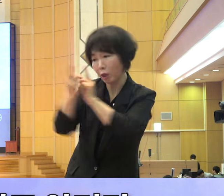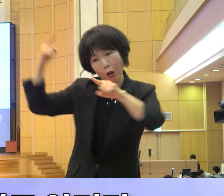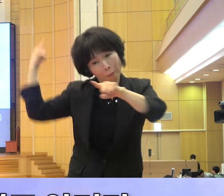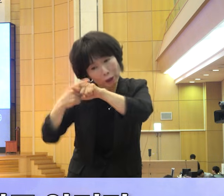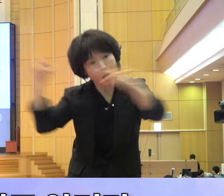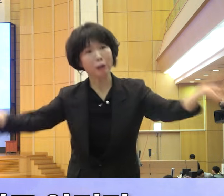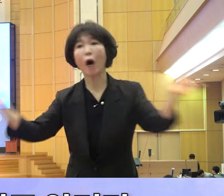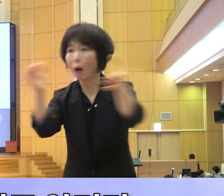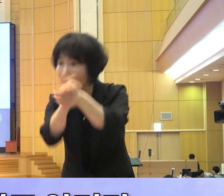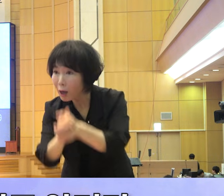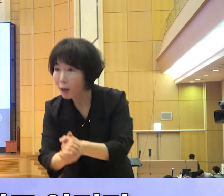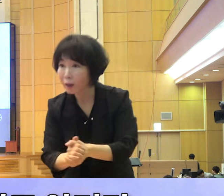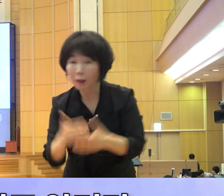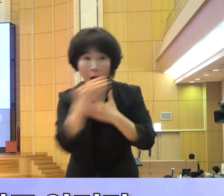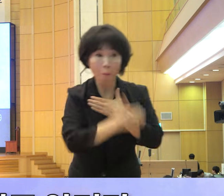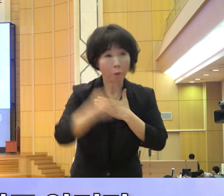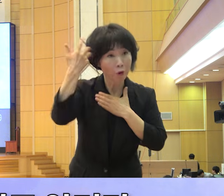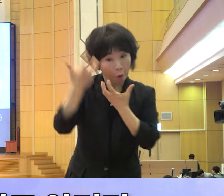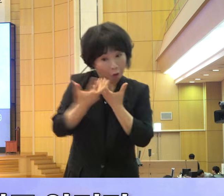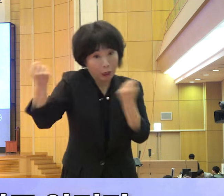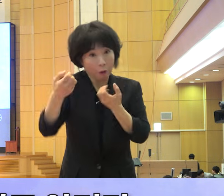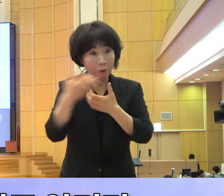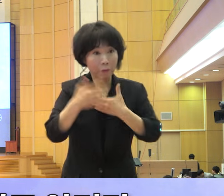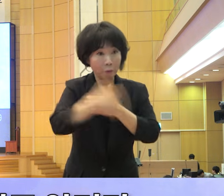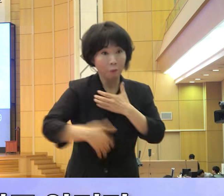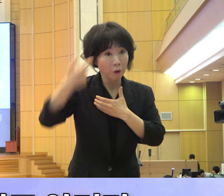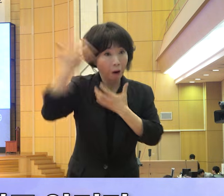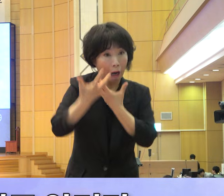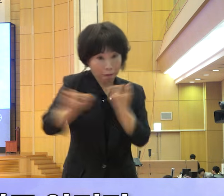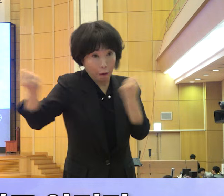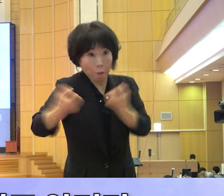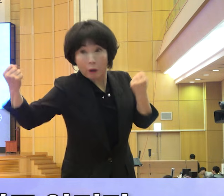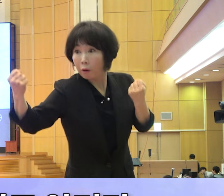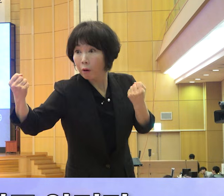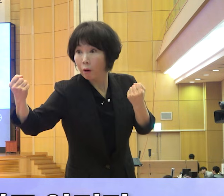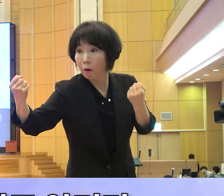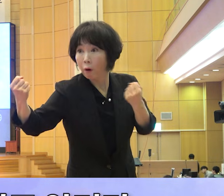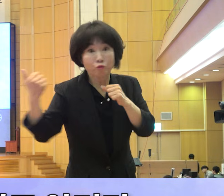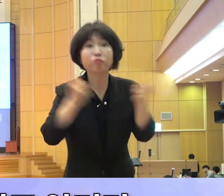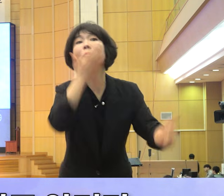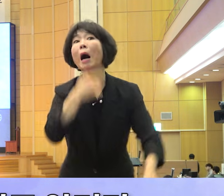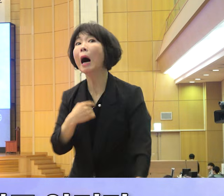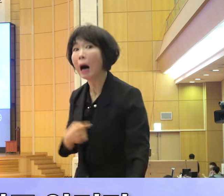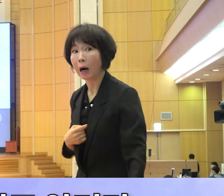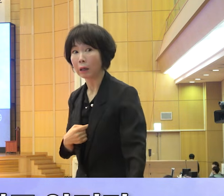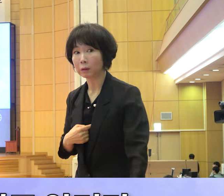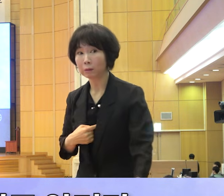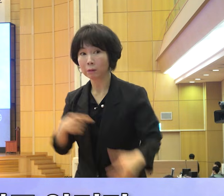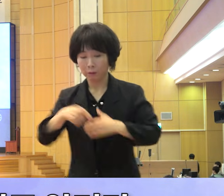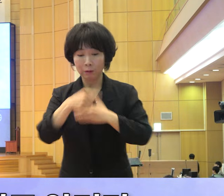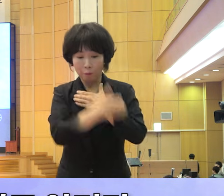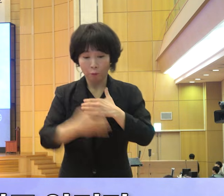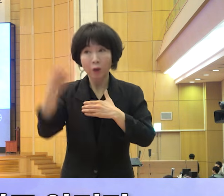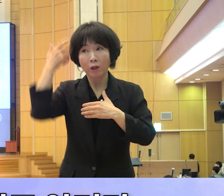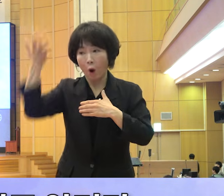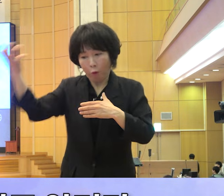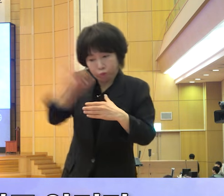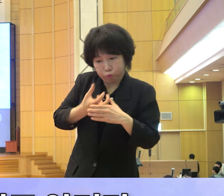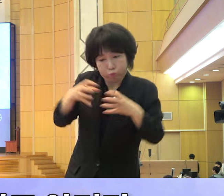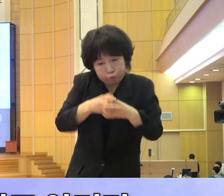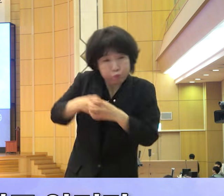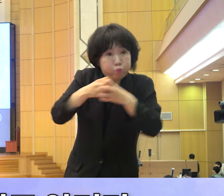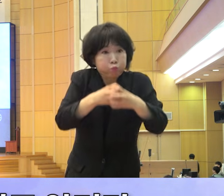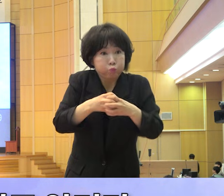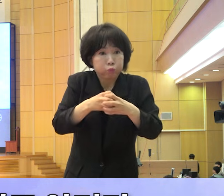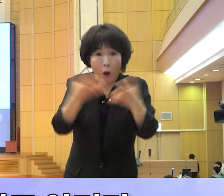거잖아요. 영혼도 만나고, 영혼을 안 만났으면 내가 뭐 시체입니까? 그래 안 그래? 그러니까 내 육체 속에 영혼이 있고